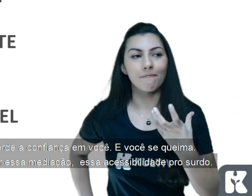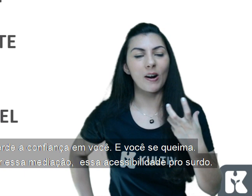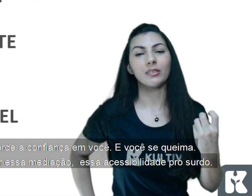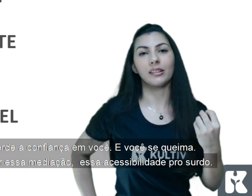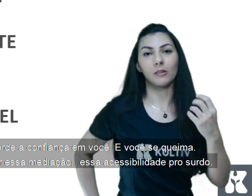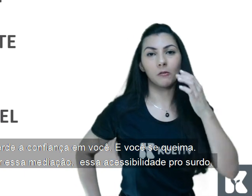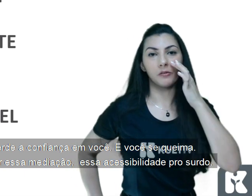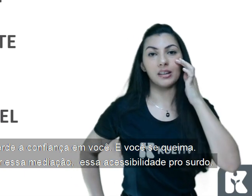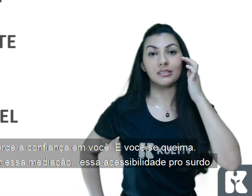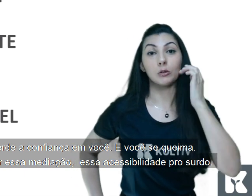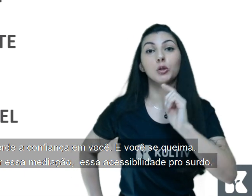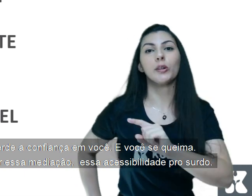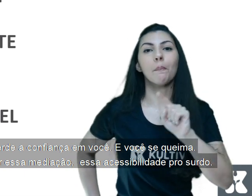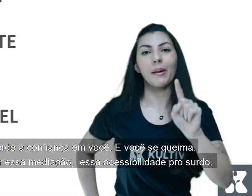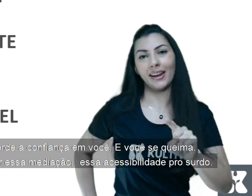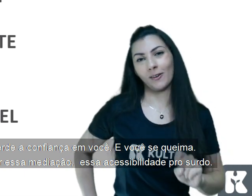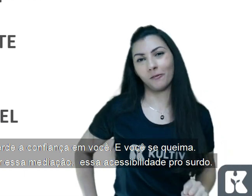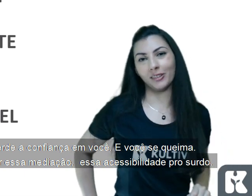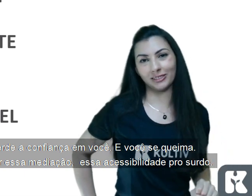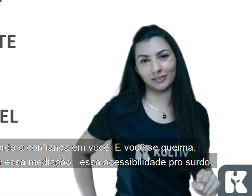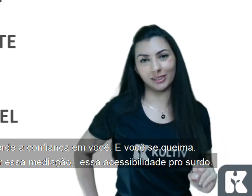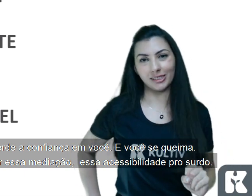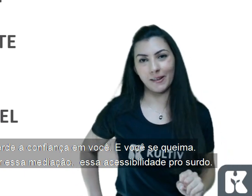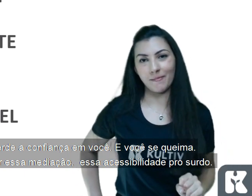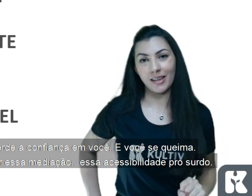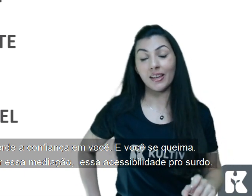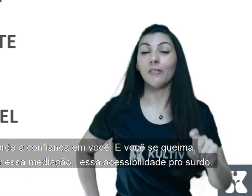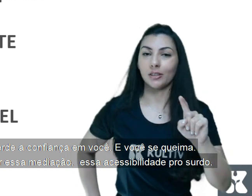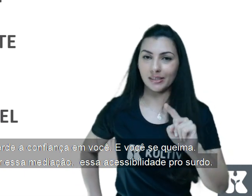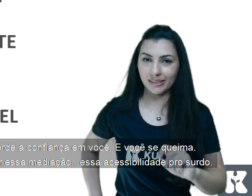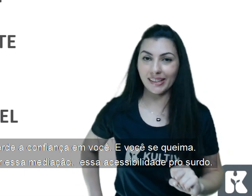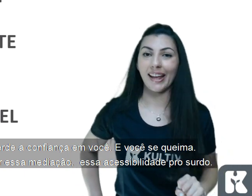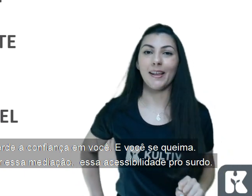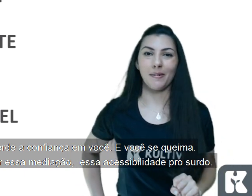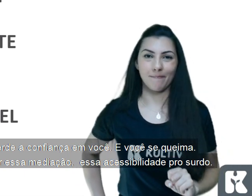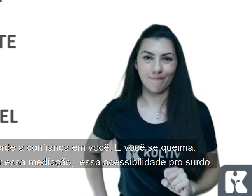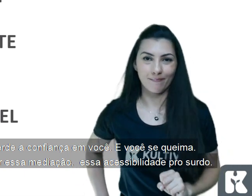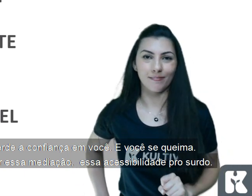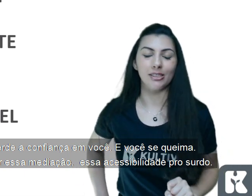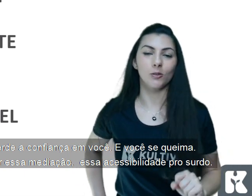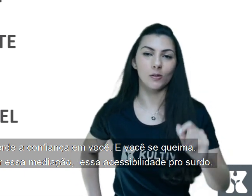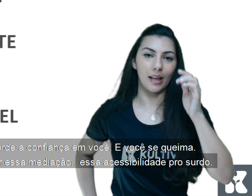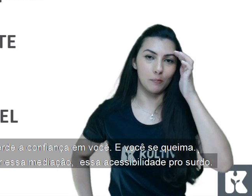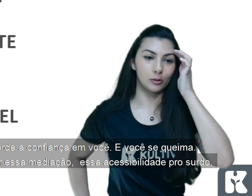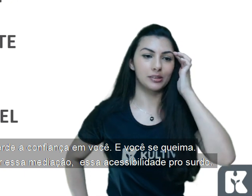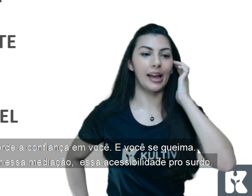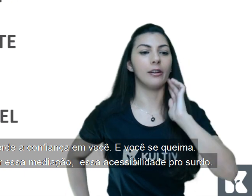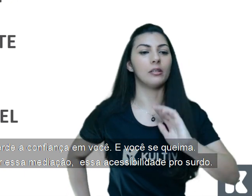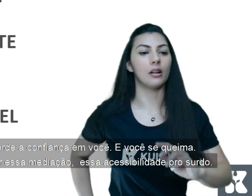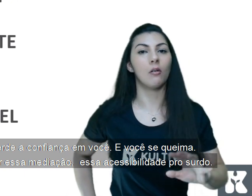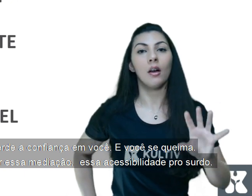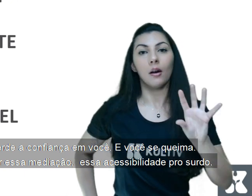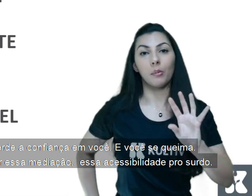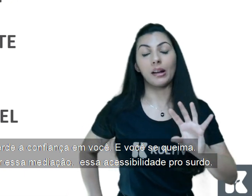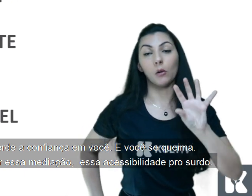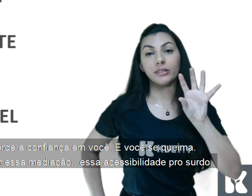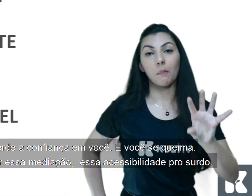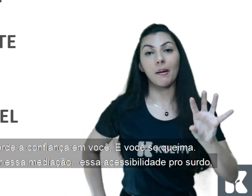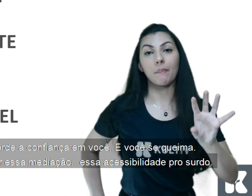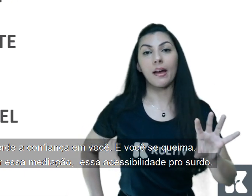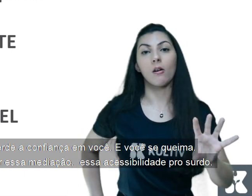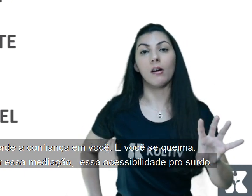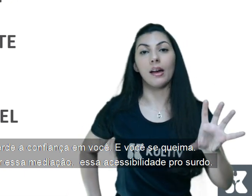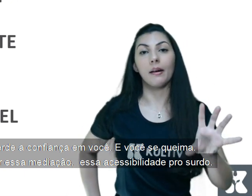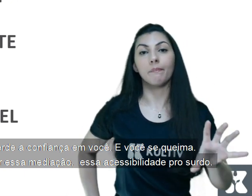ter falta de confiança. O surdo perde a confiança em você e você se queima. Isso é muito sério. Então, porque o